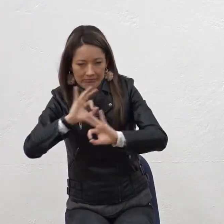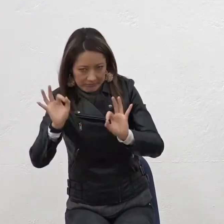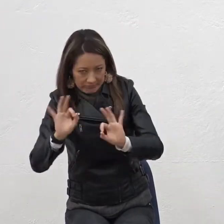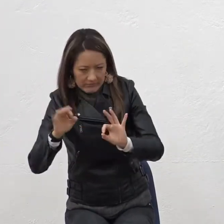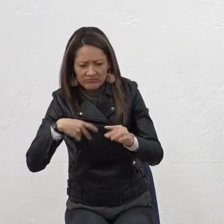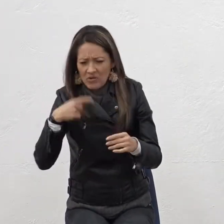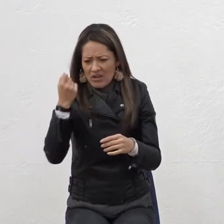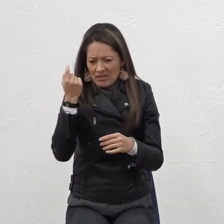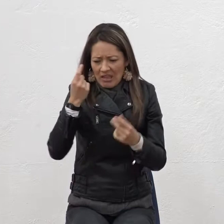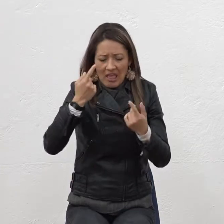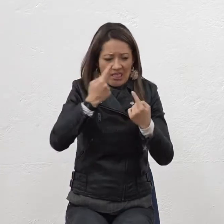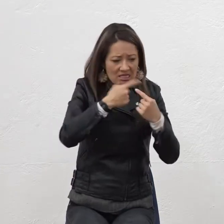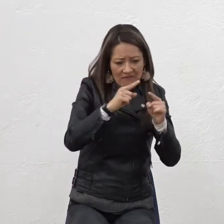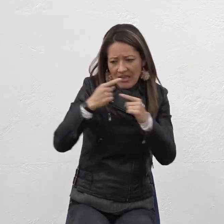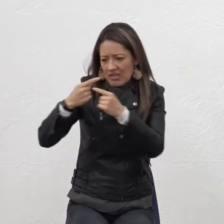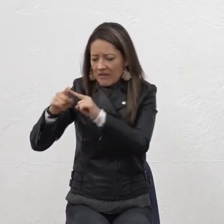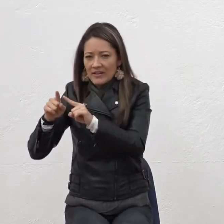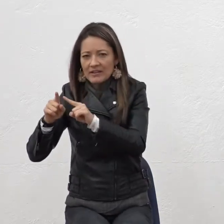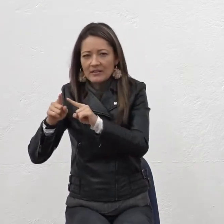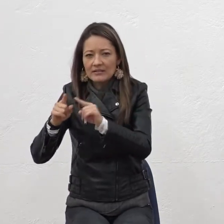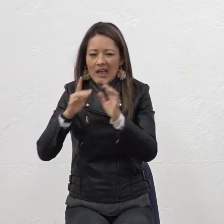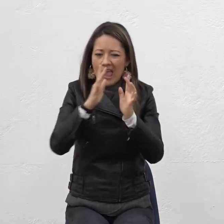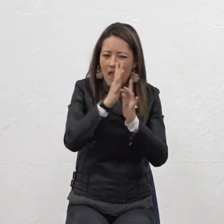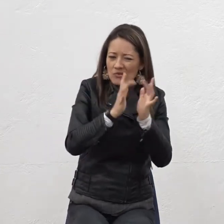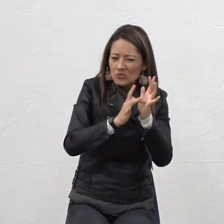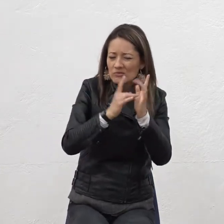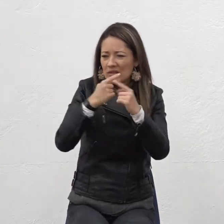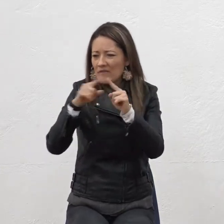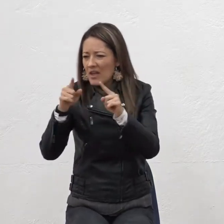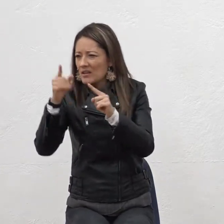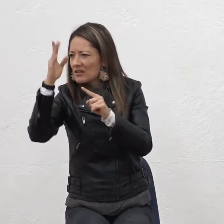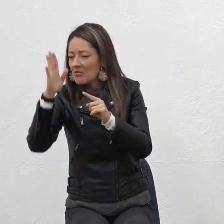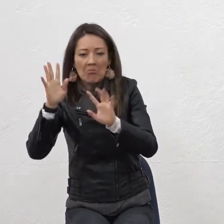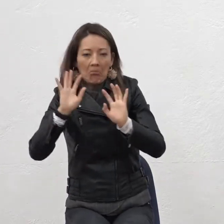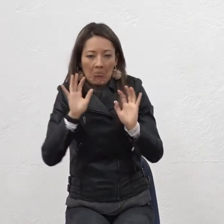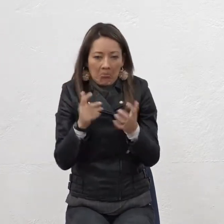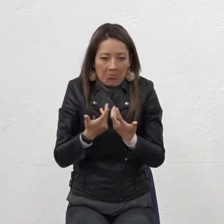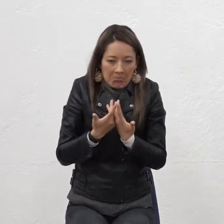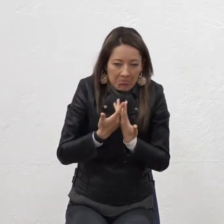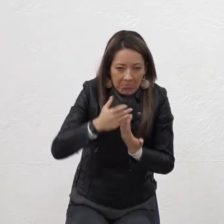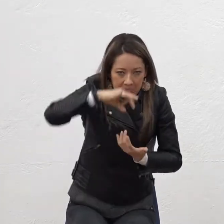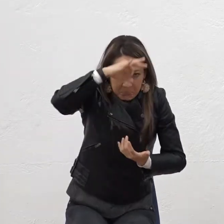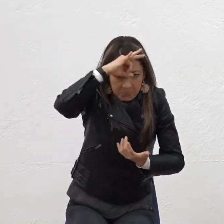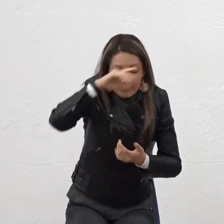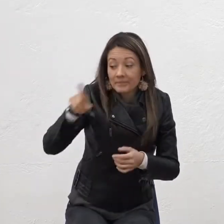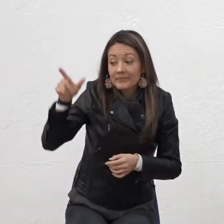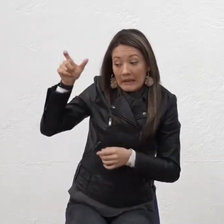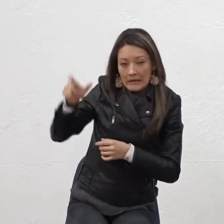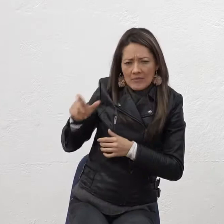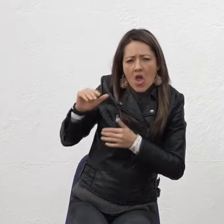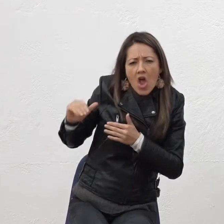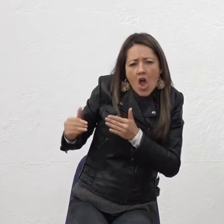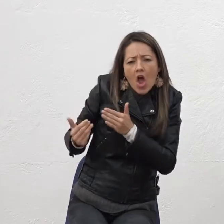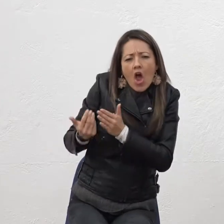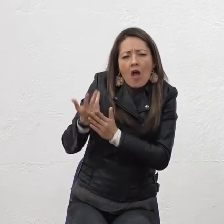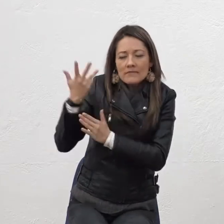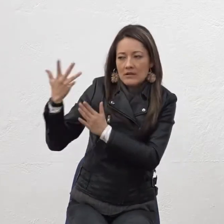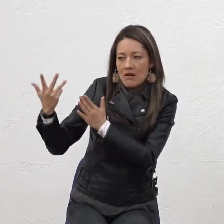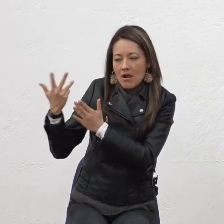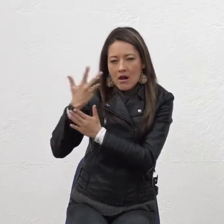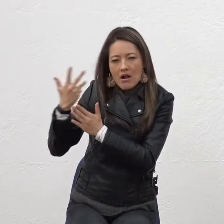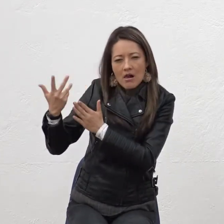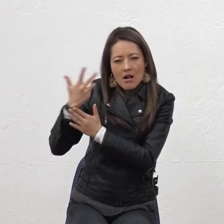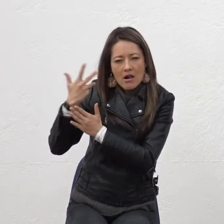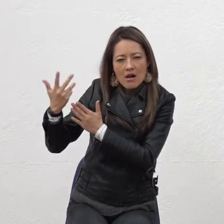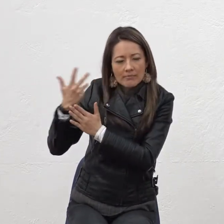la diferencia de Jesús y de Dios. Y esta persona comenzó a hablarme, comenzó a